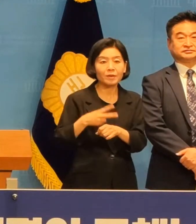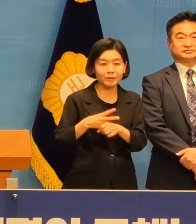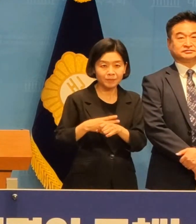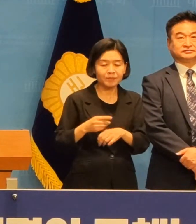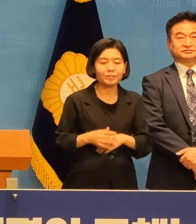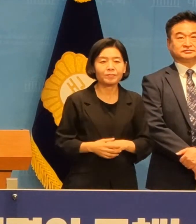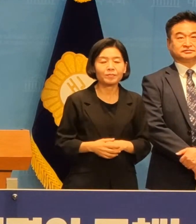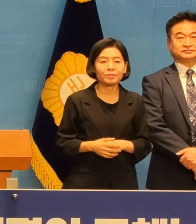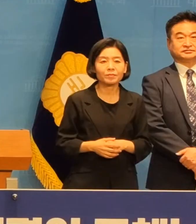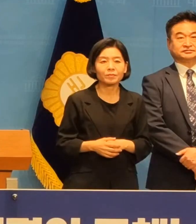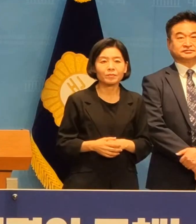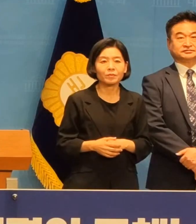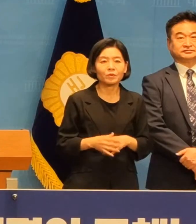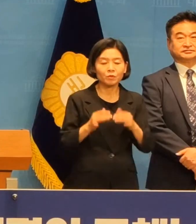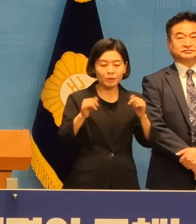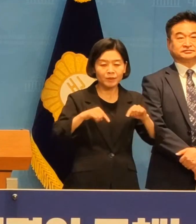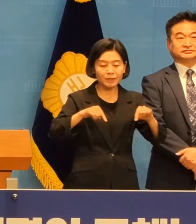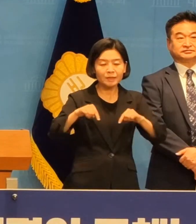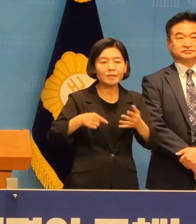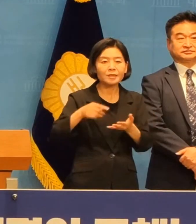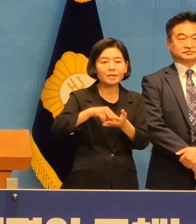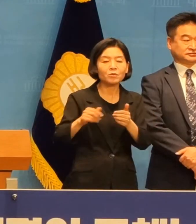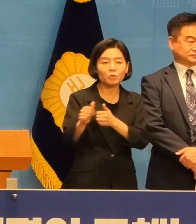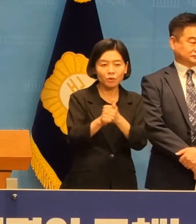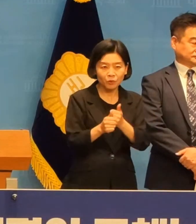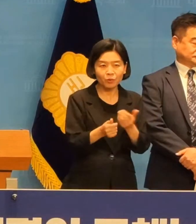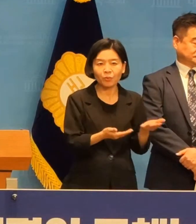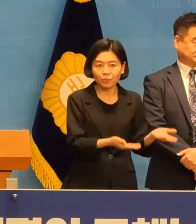흥연면 주민자치위원 김동희님,